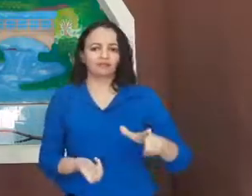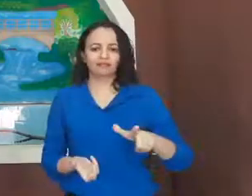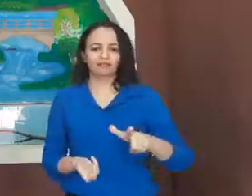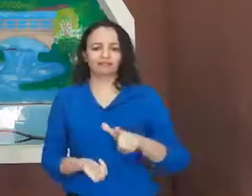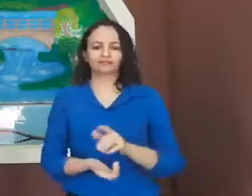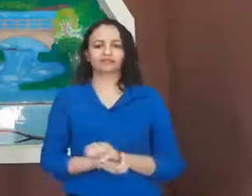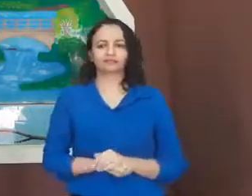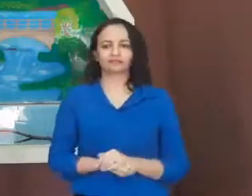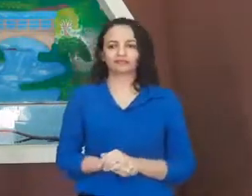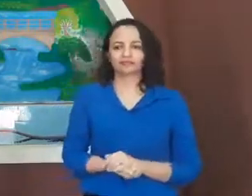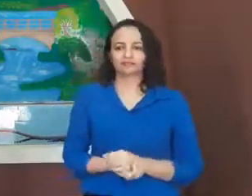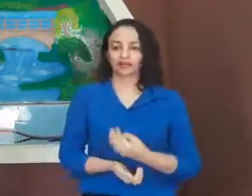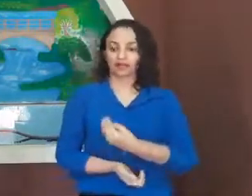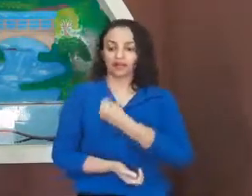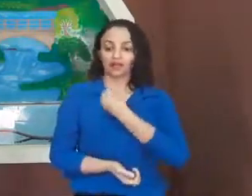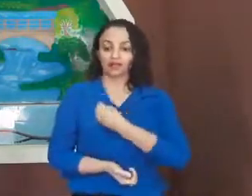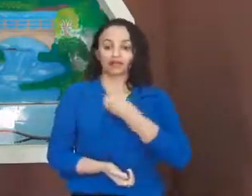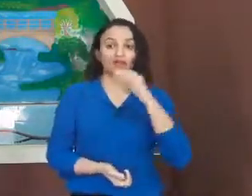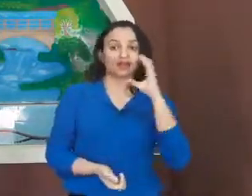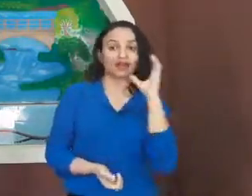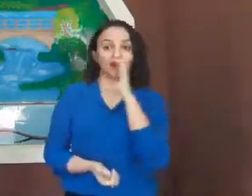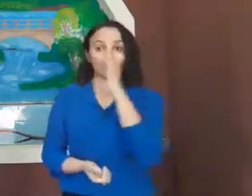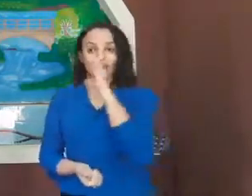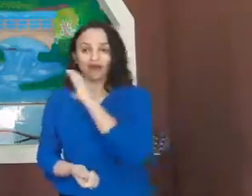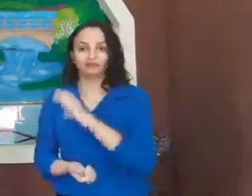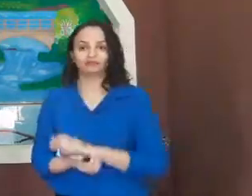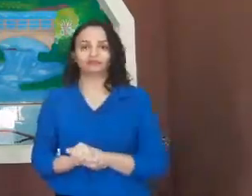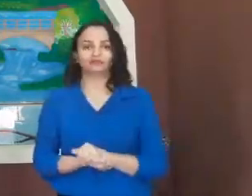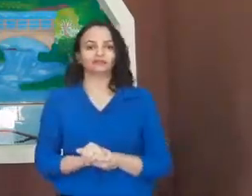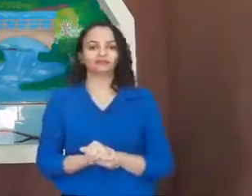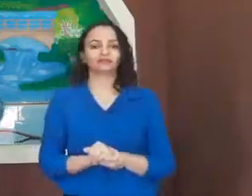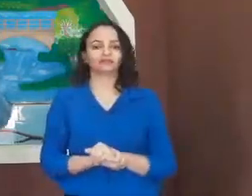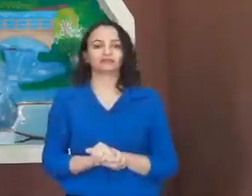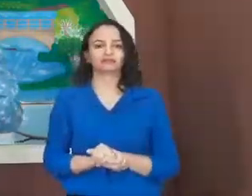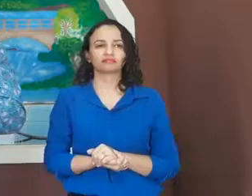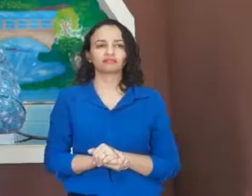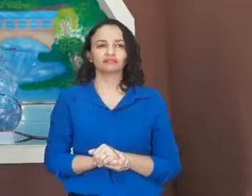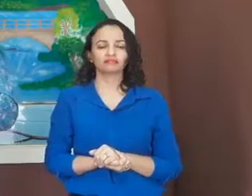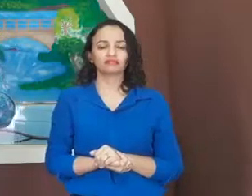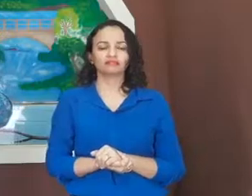seja, é uma vida rápida. E isso tem gerado